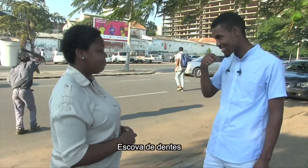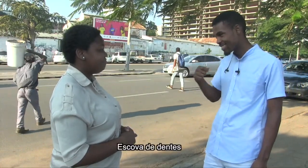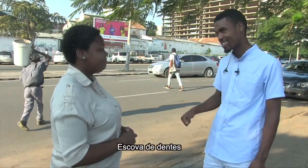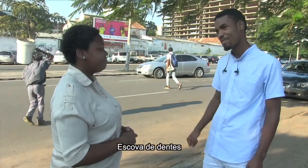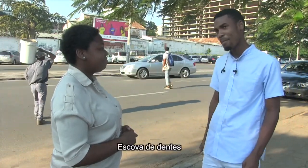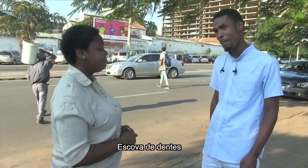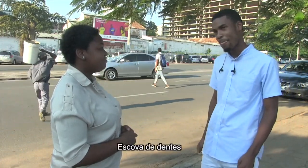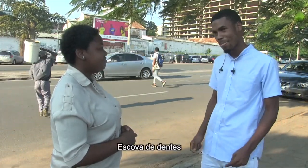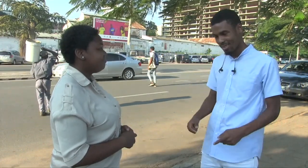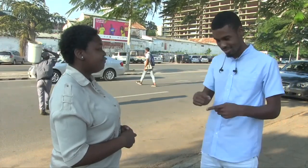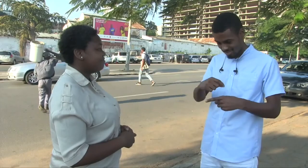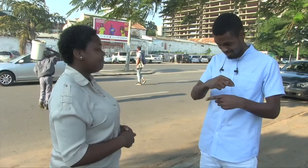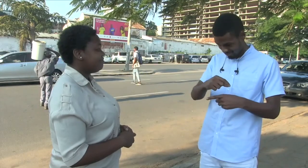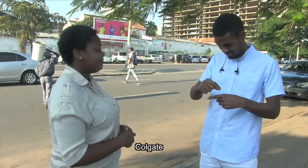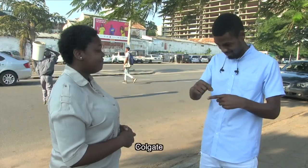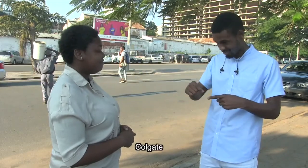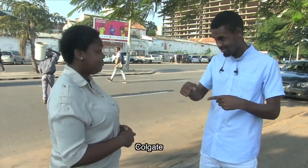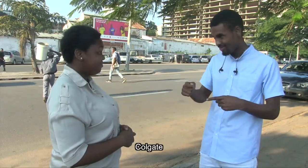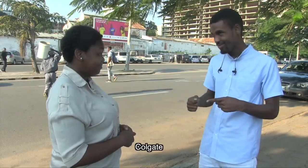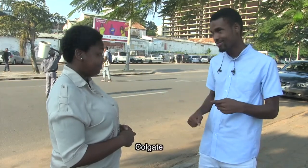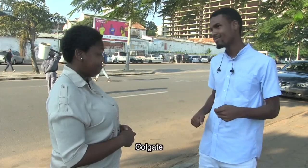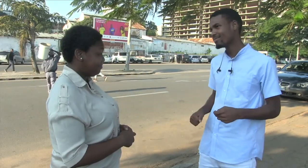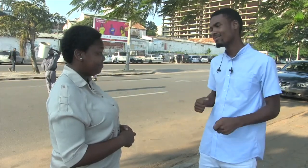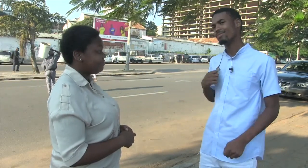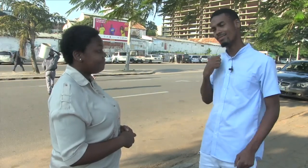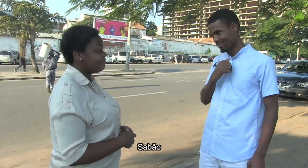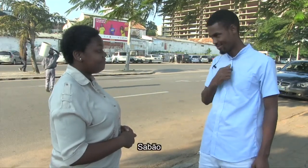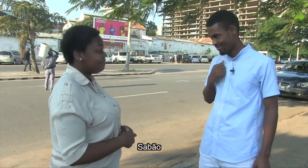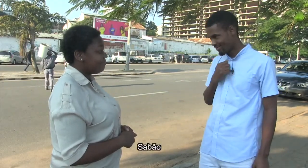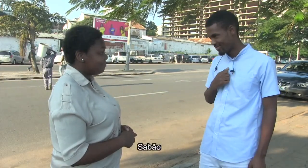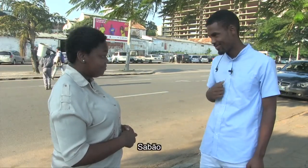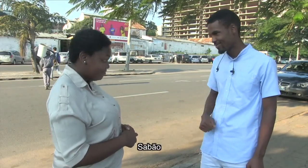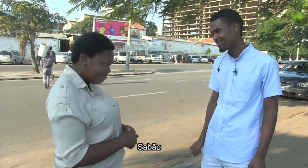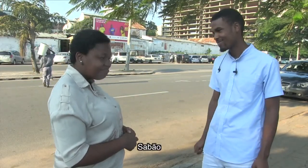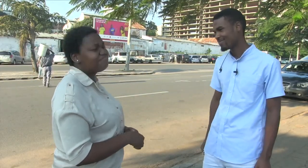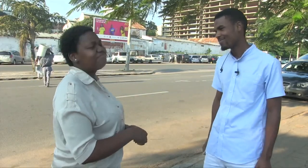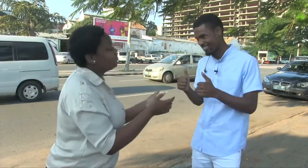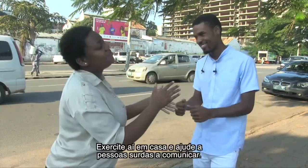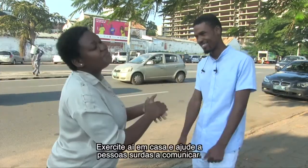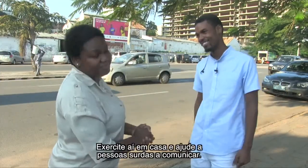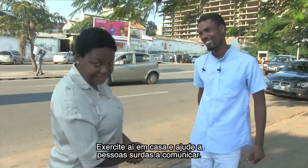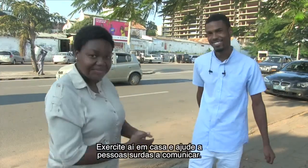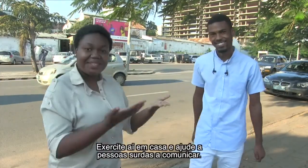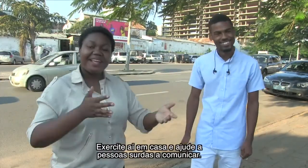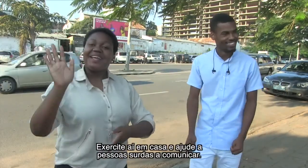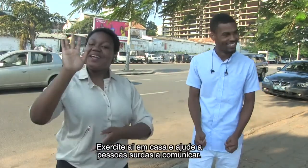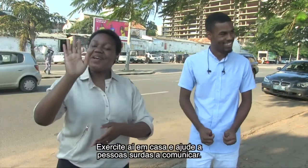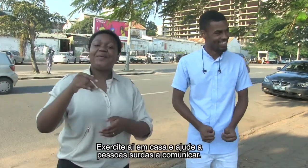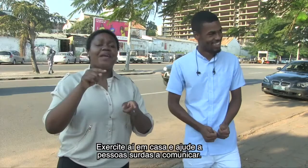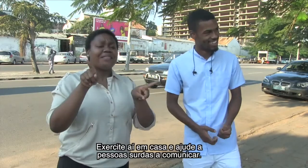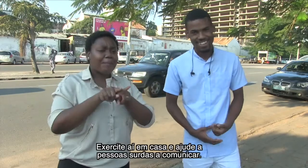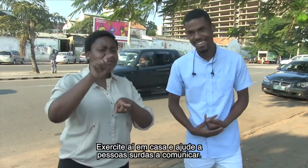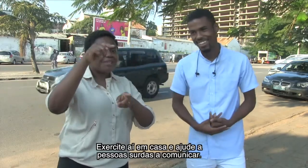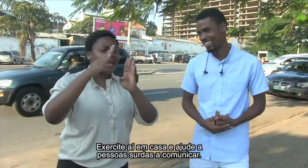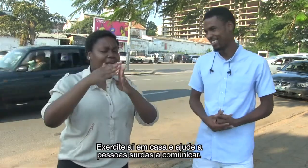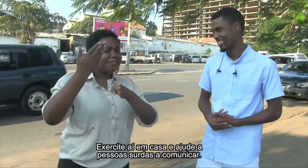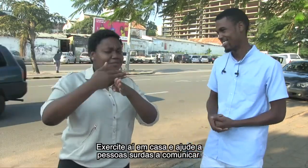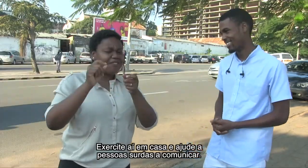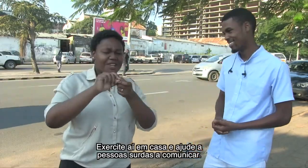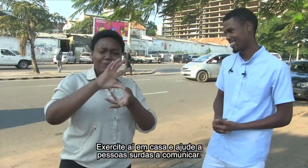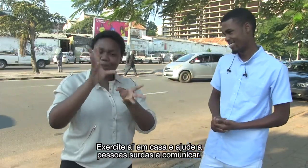Escova de dentes. Colgate. Sabão. Exercite aí em casa e ajude